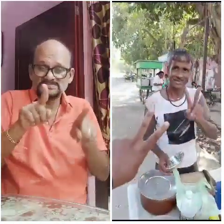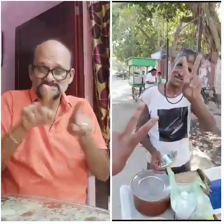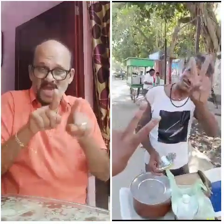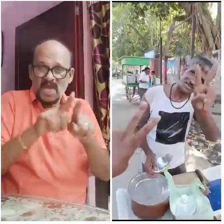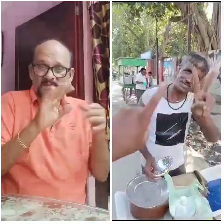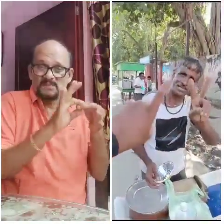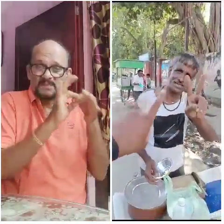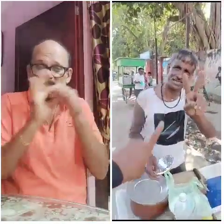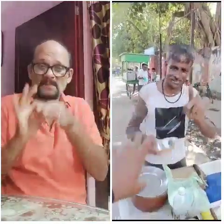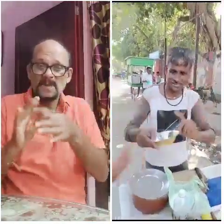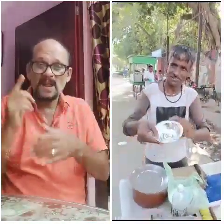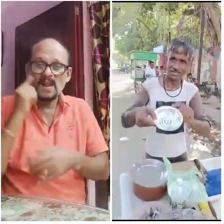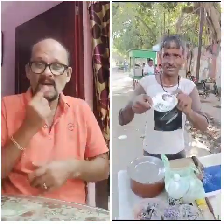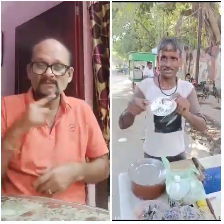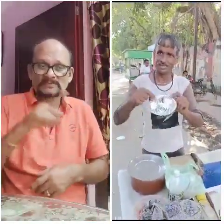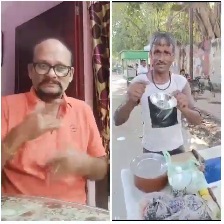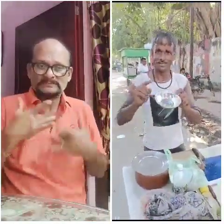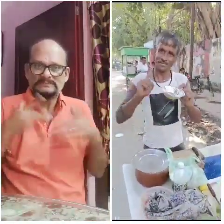ना एक प्लेट लगा दो आला दो